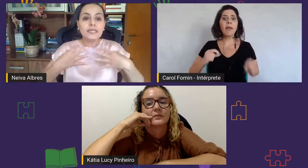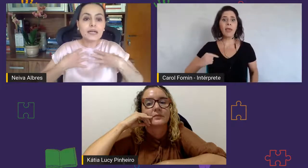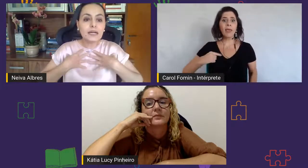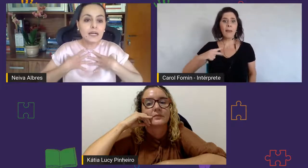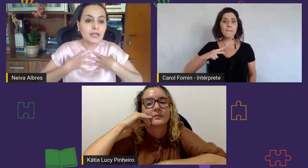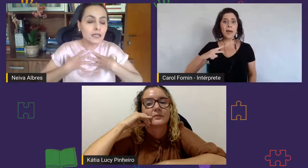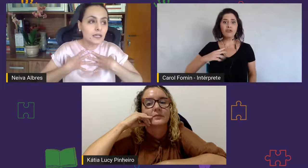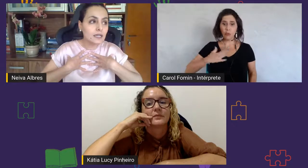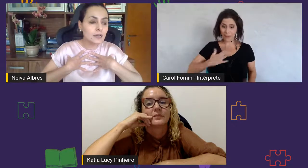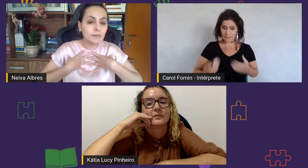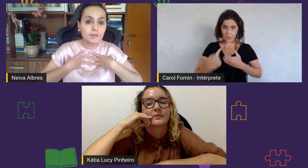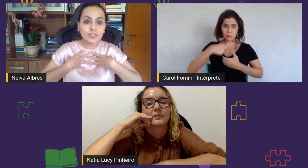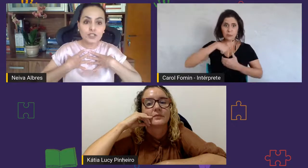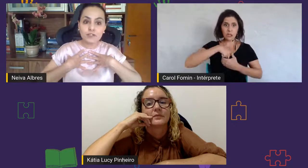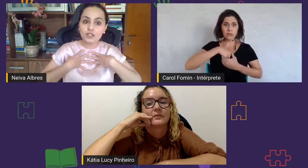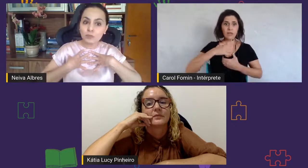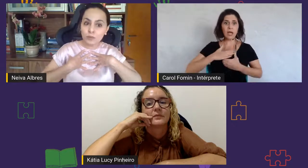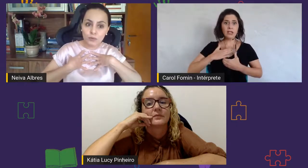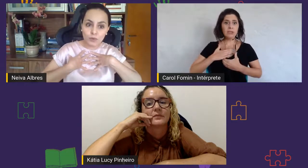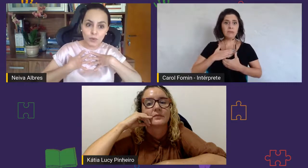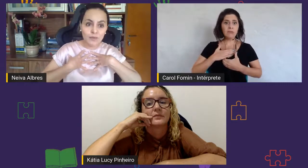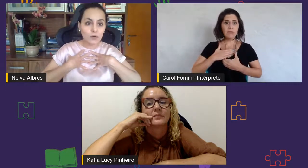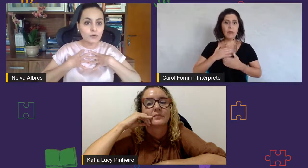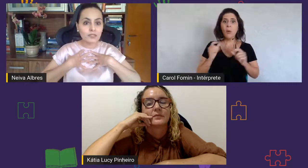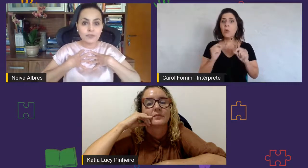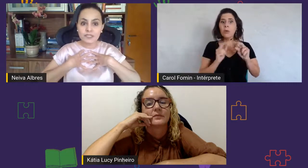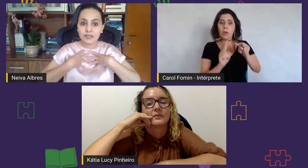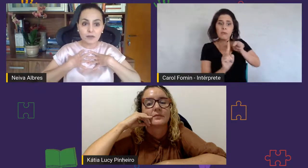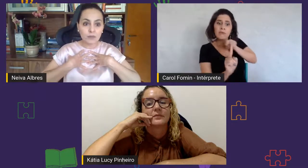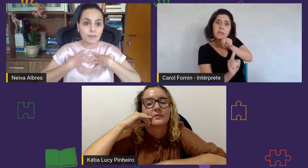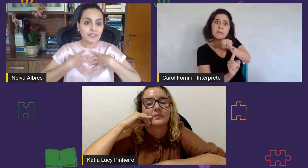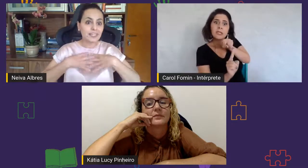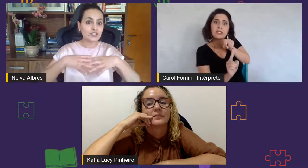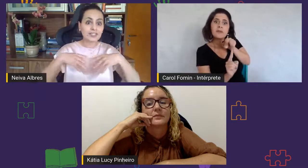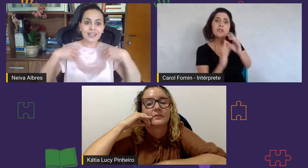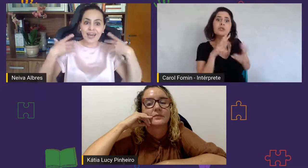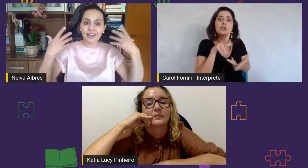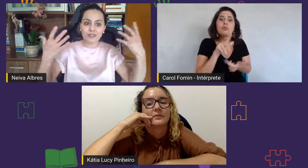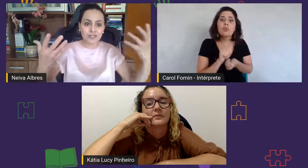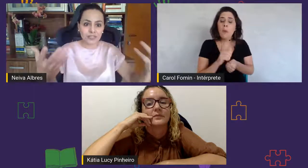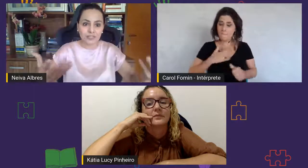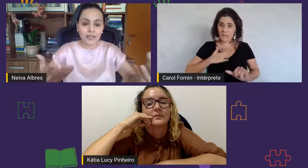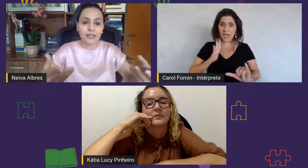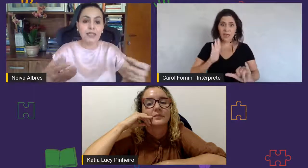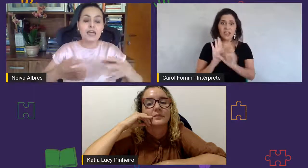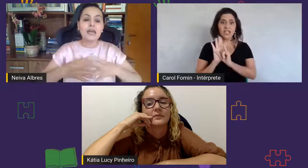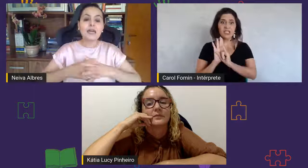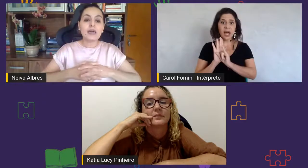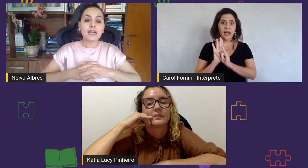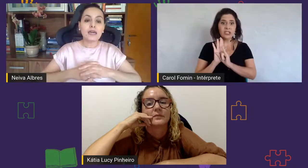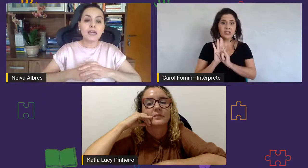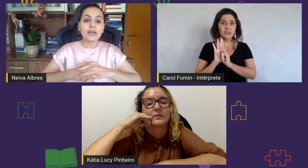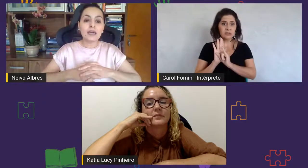a minha perspectiva de mundo, com a minha concepção, com a minha identidade, né?